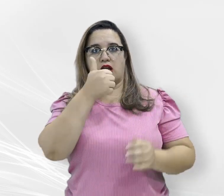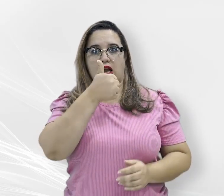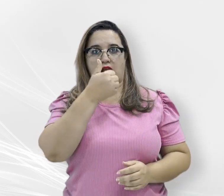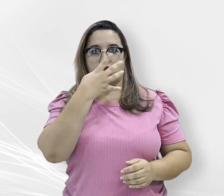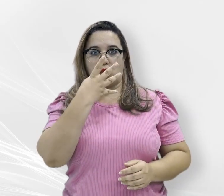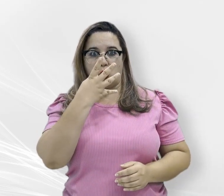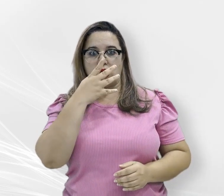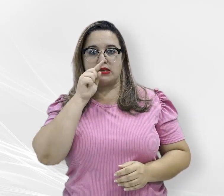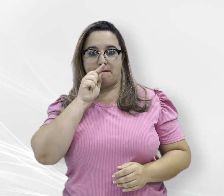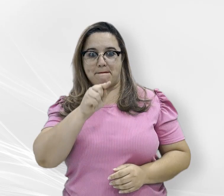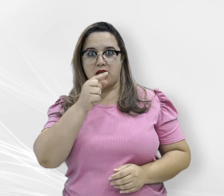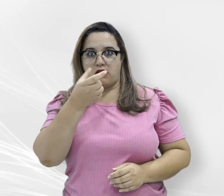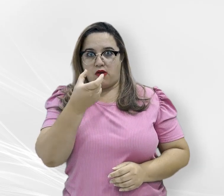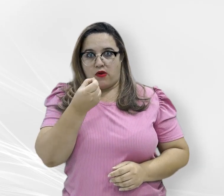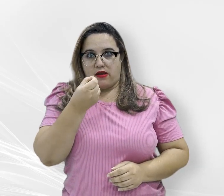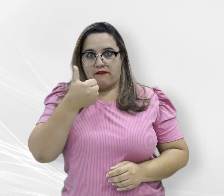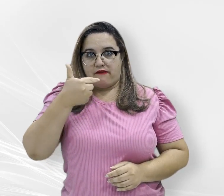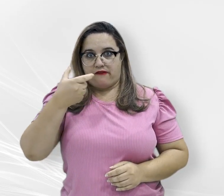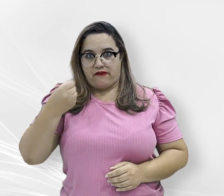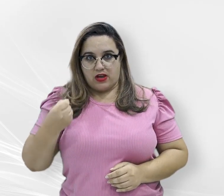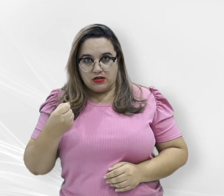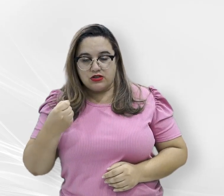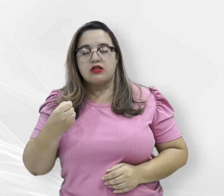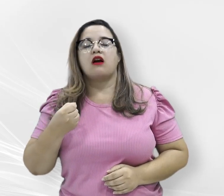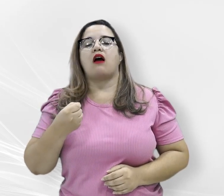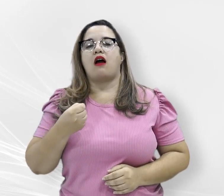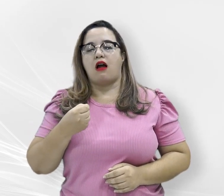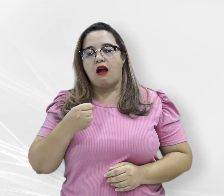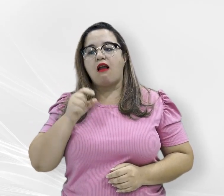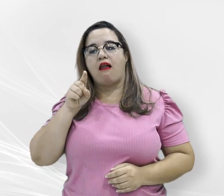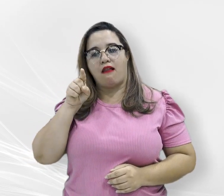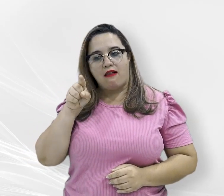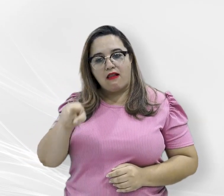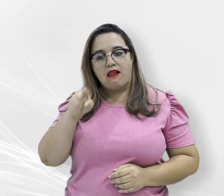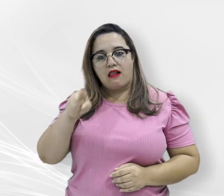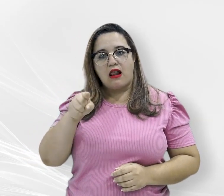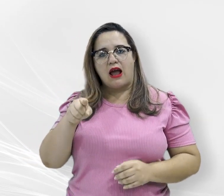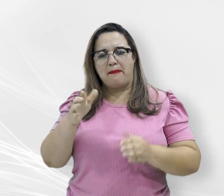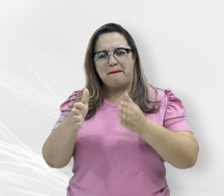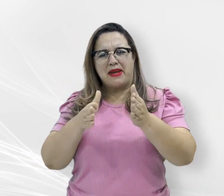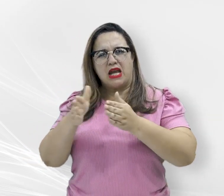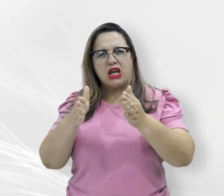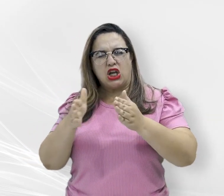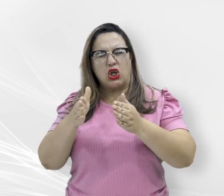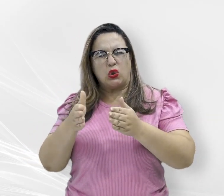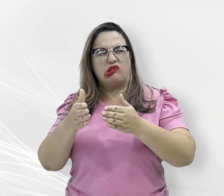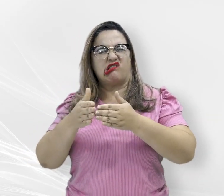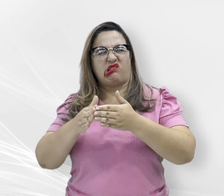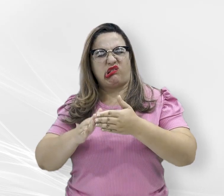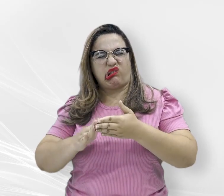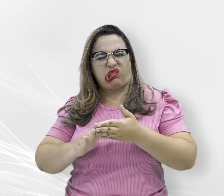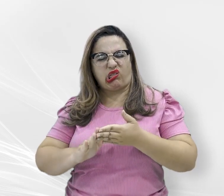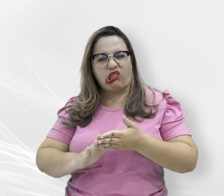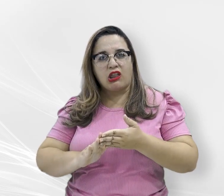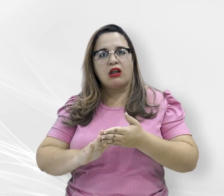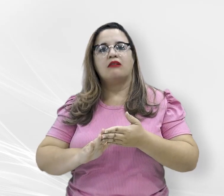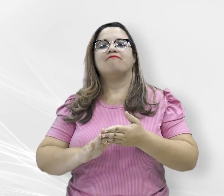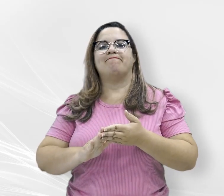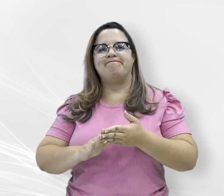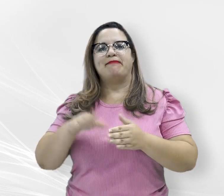14.020/2020, ante ao término do programa emergencial anterior e do período de calamidade pública. De fato, essa era a proposta original